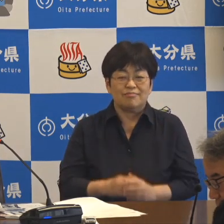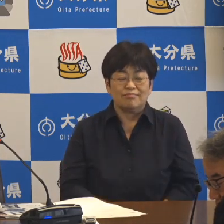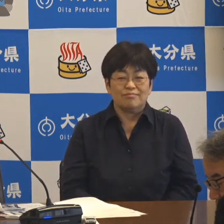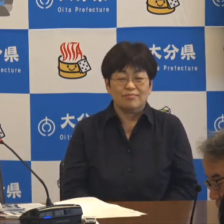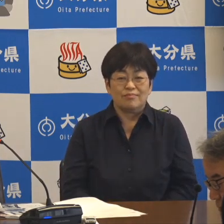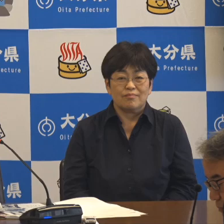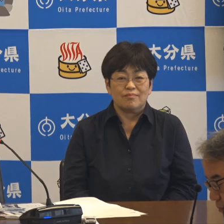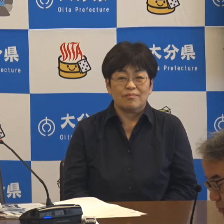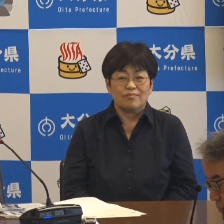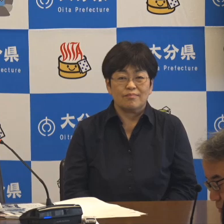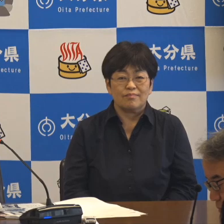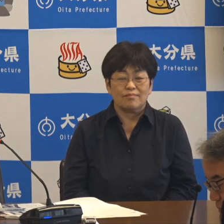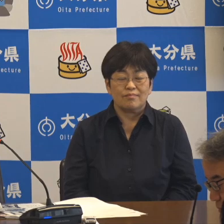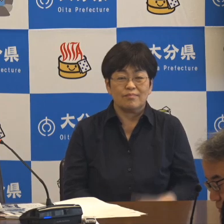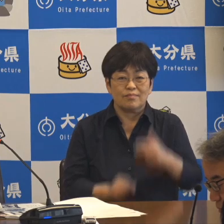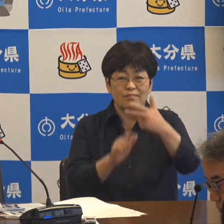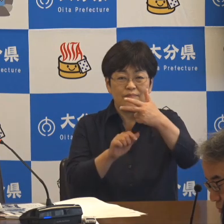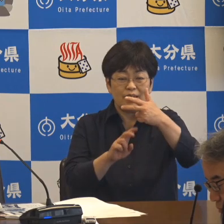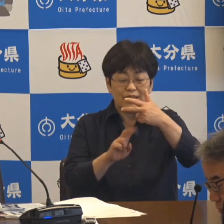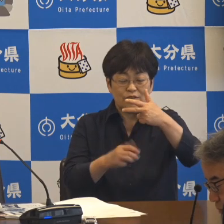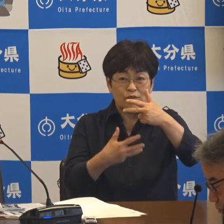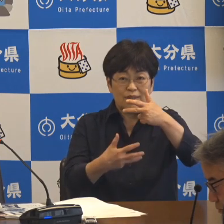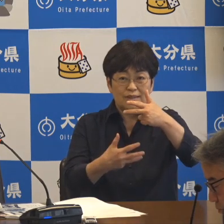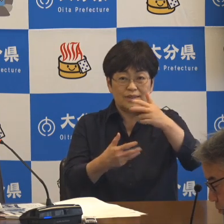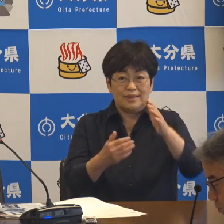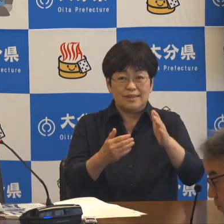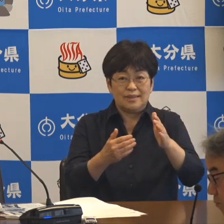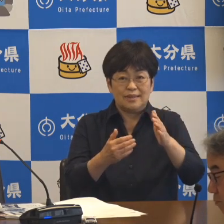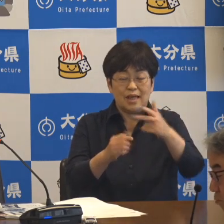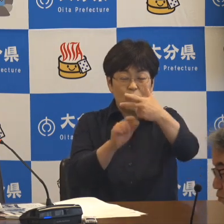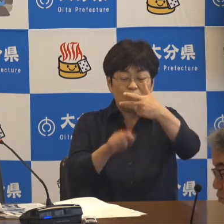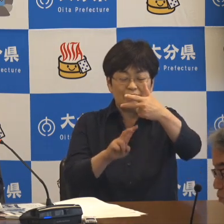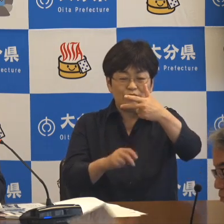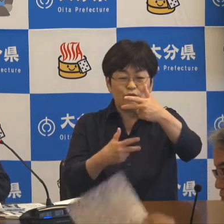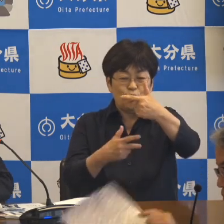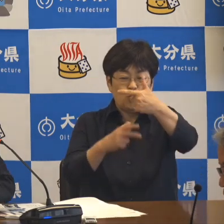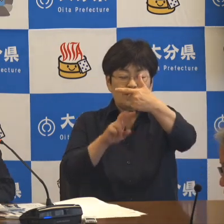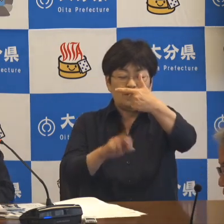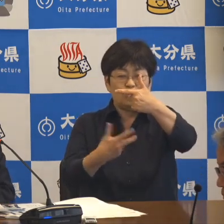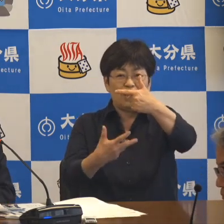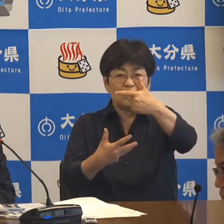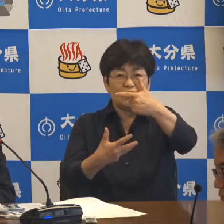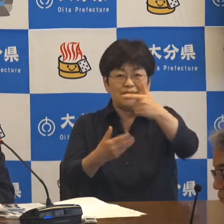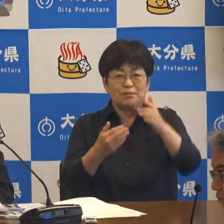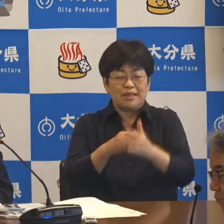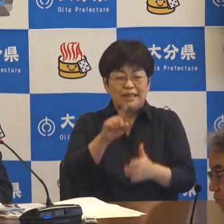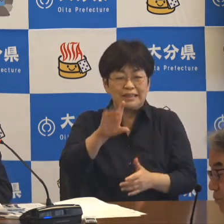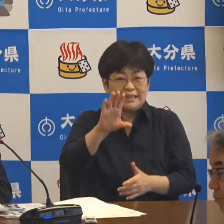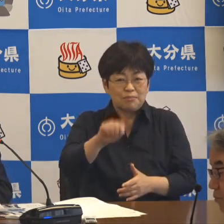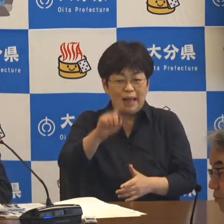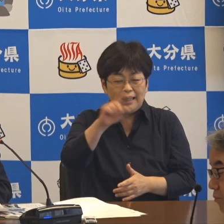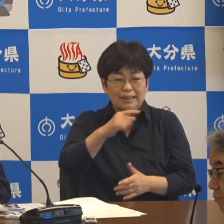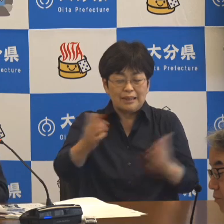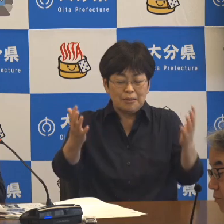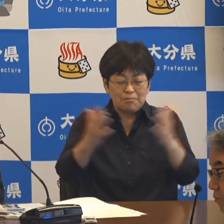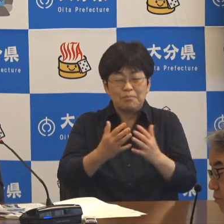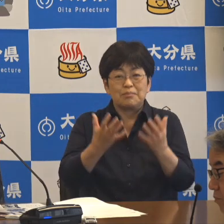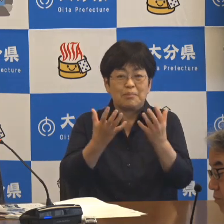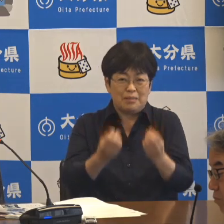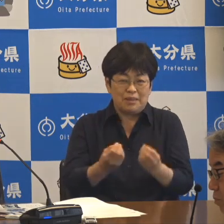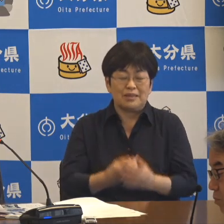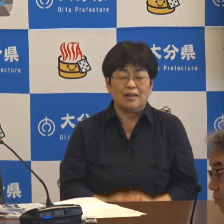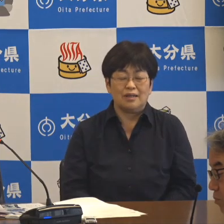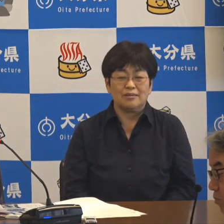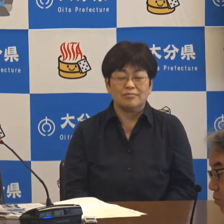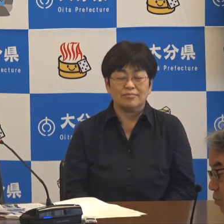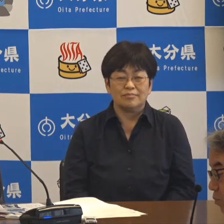に1万人の方がですね、ご来場いただいたということであります。そしてそれとですね、